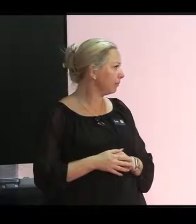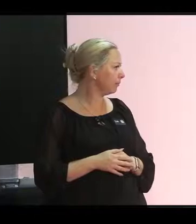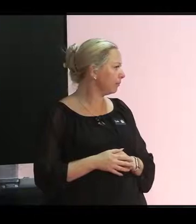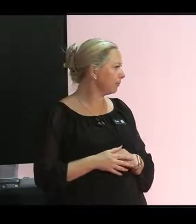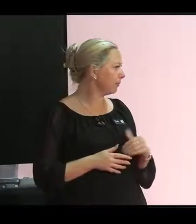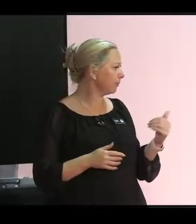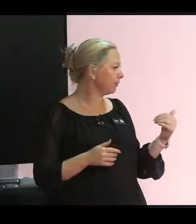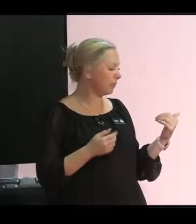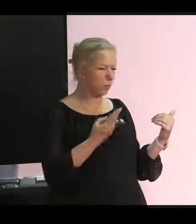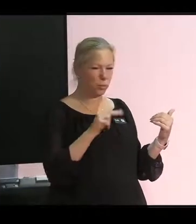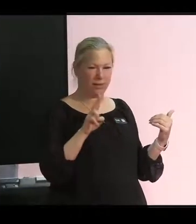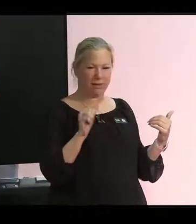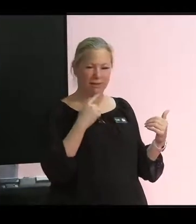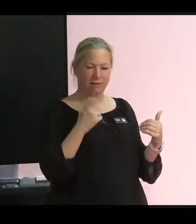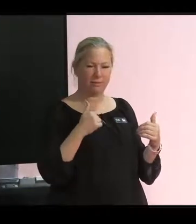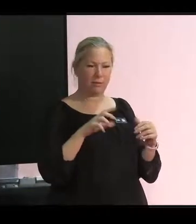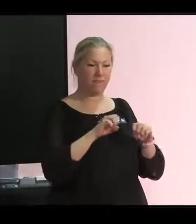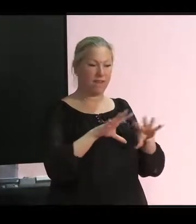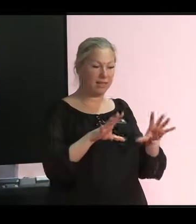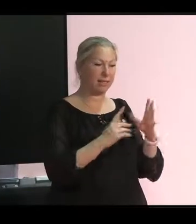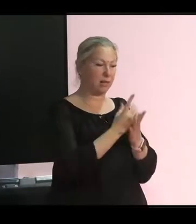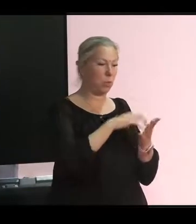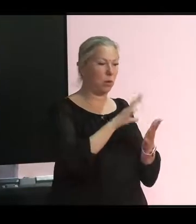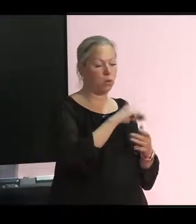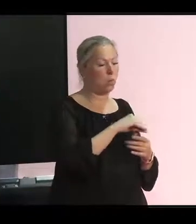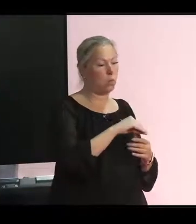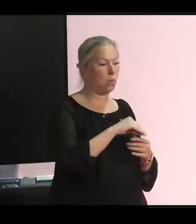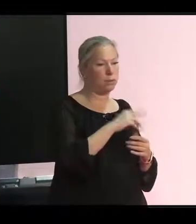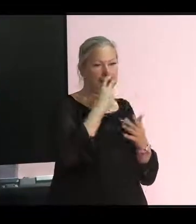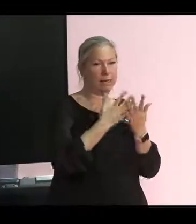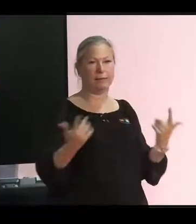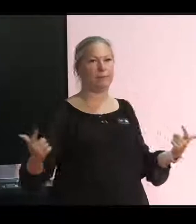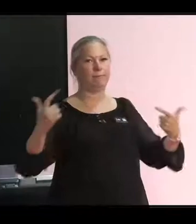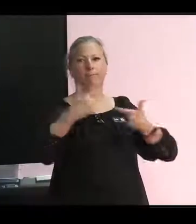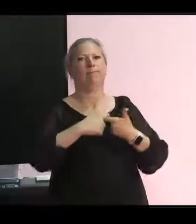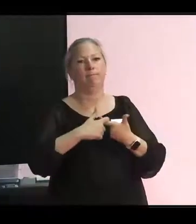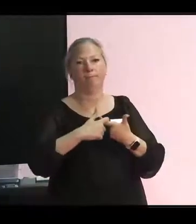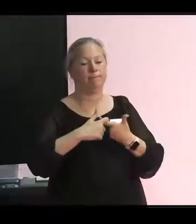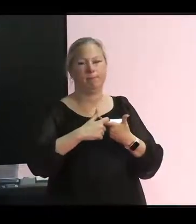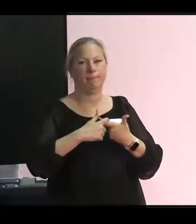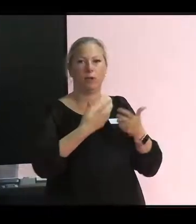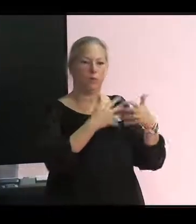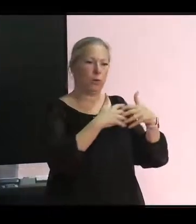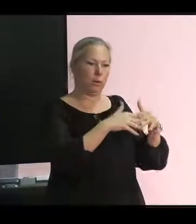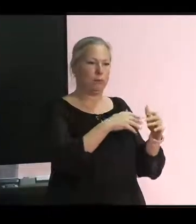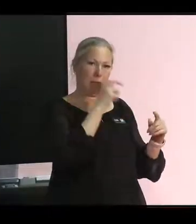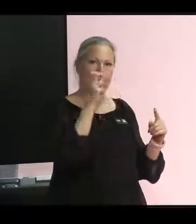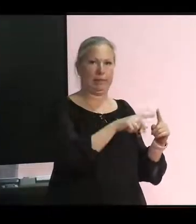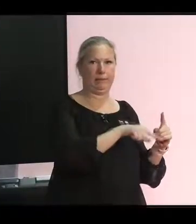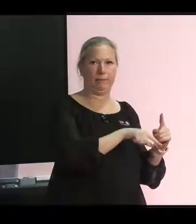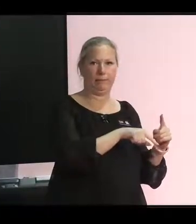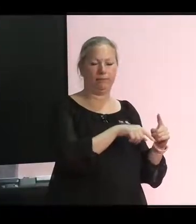Alltså jag skulle säga att i de flesta fallen så ser man inte kopplingen med funktionsperspektivet och någon rörelse.